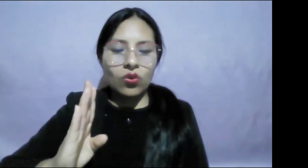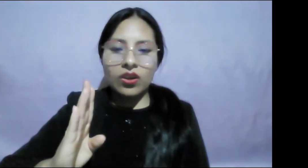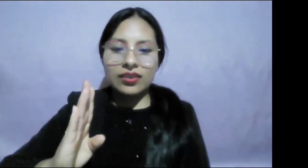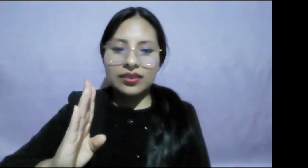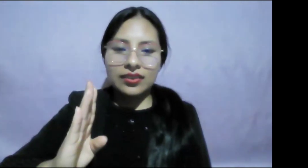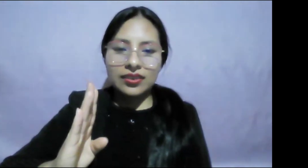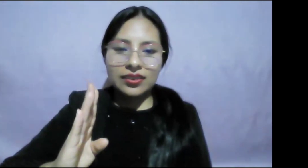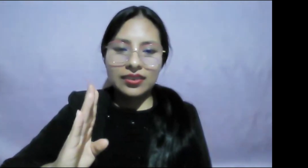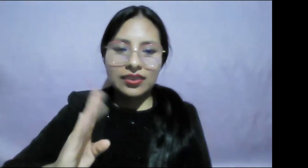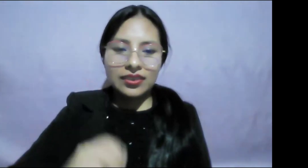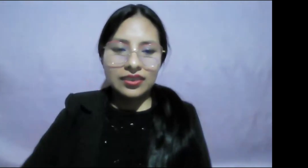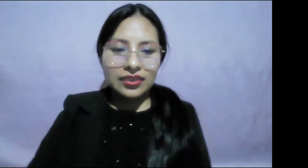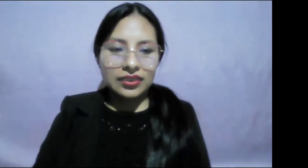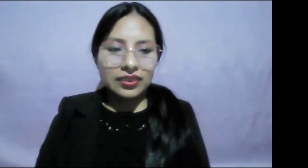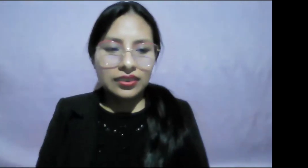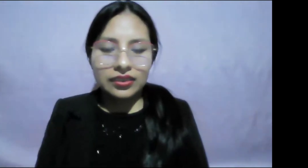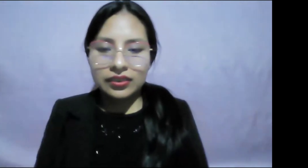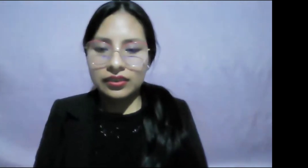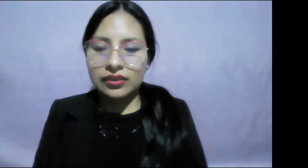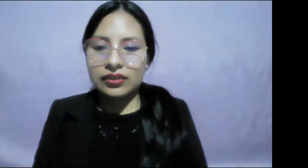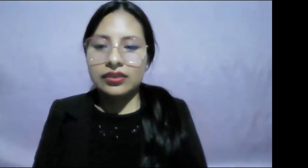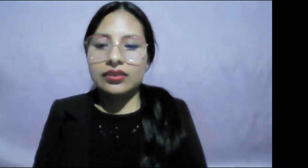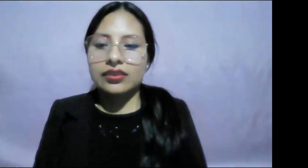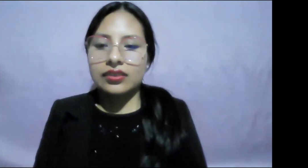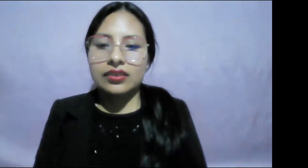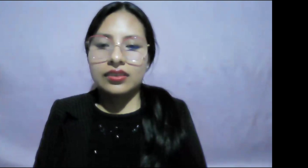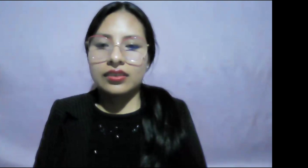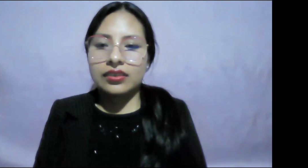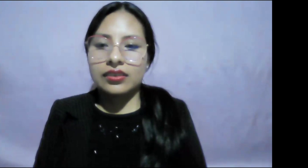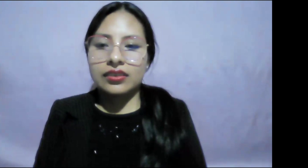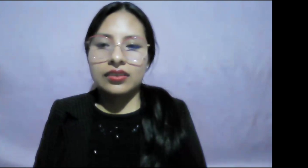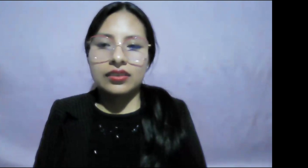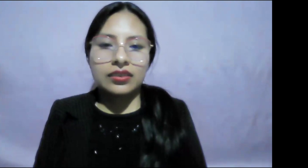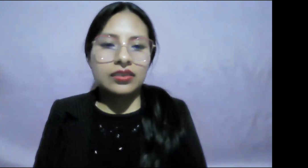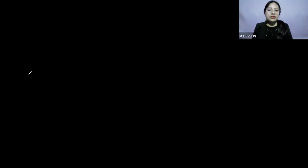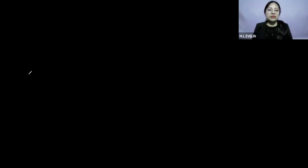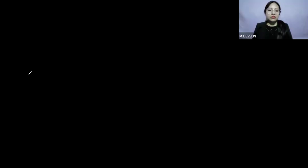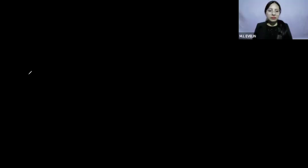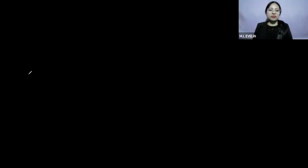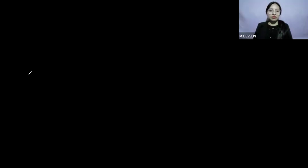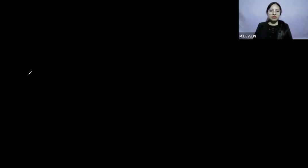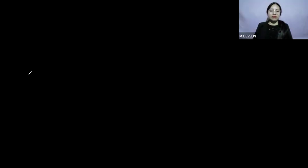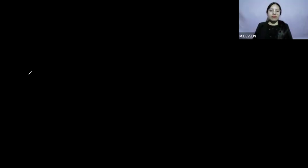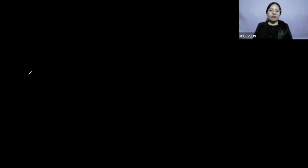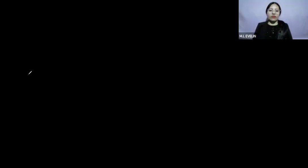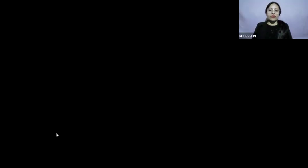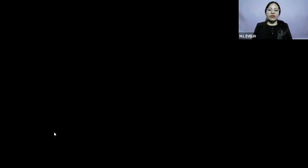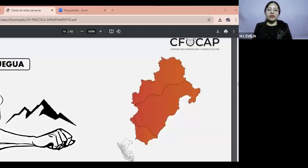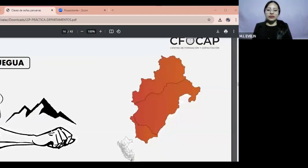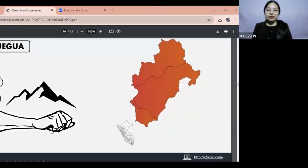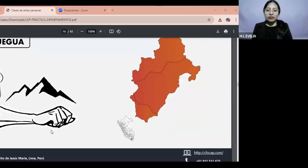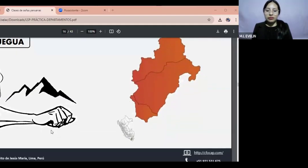Gracielita Leila bienvenidas muy bien continuamos con la siguiente